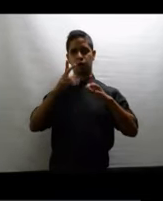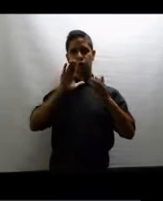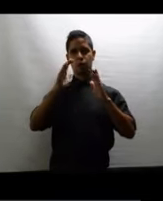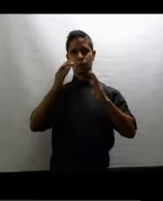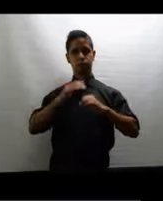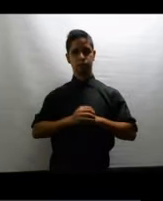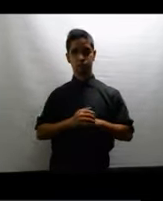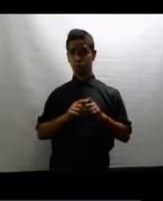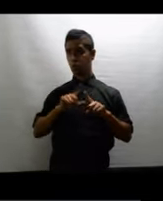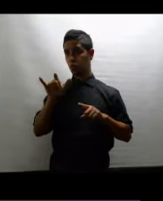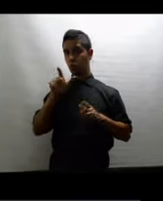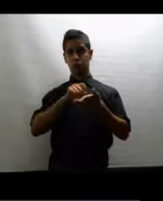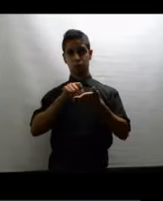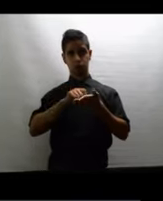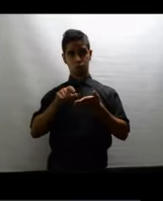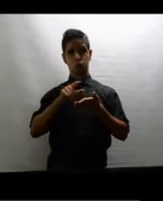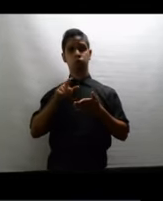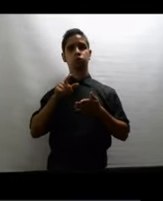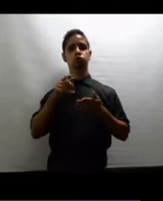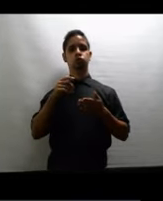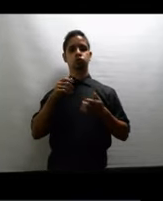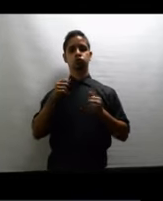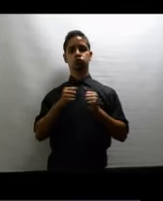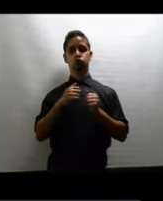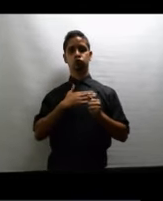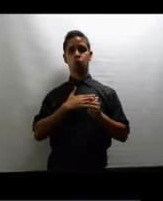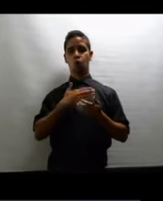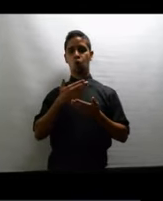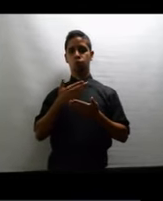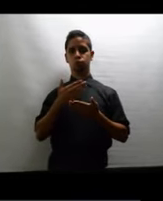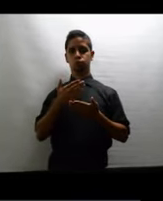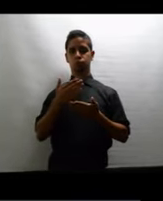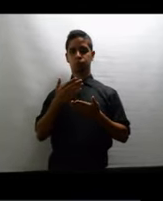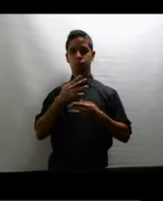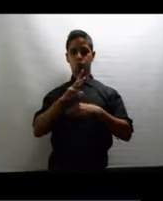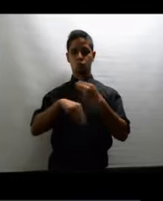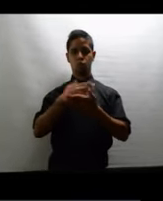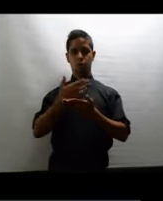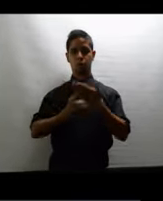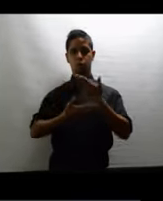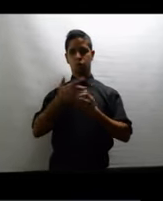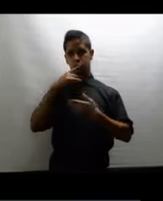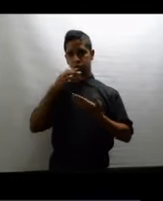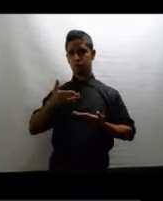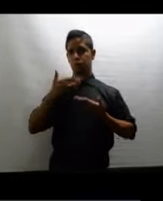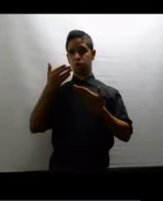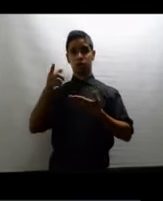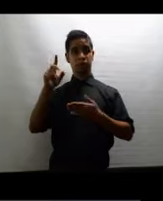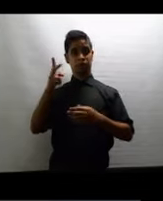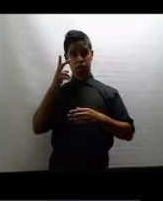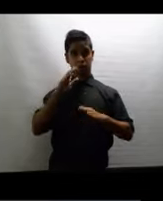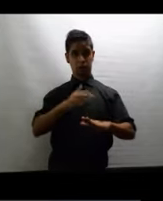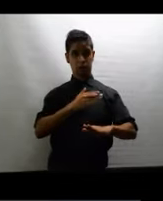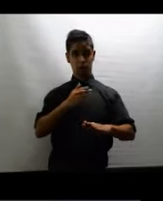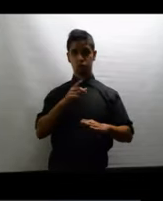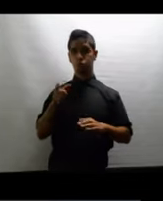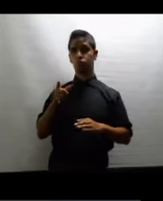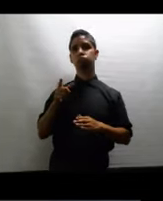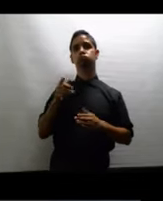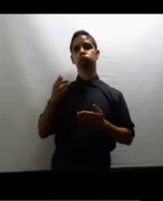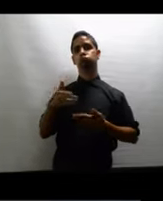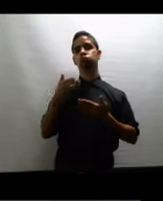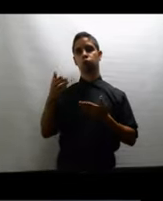manos de un niño, que fue la segunda canción que Nidia Caro llevó al Festival de Bogotá, cuando ganó con Hermano Tengo